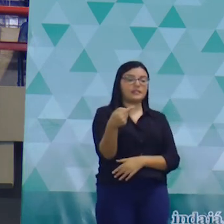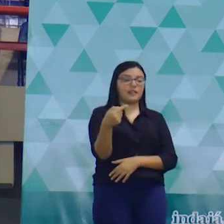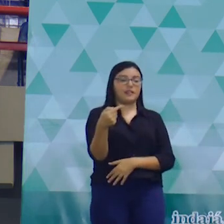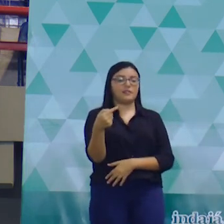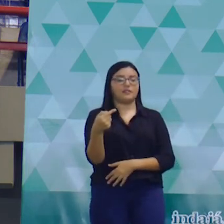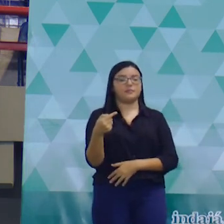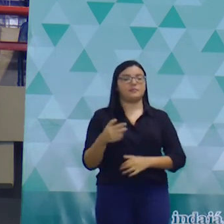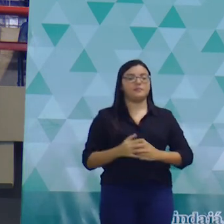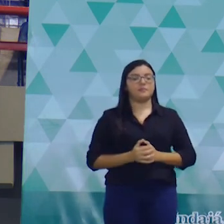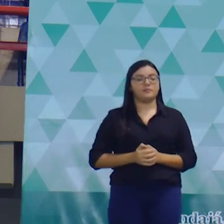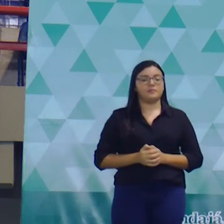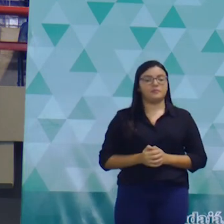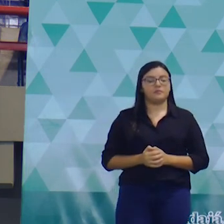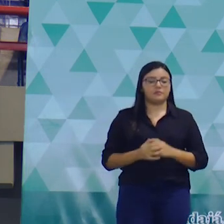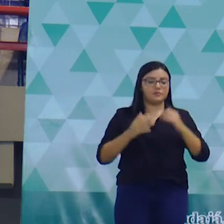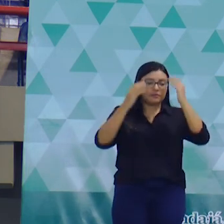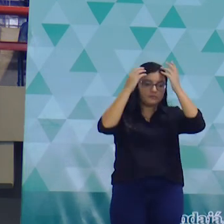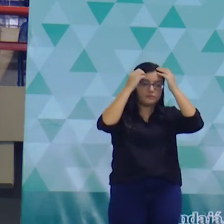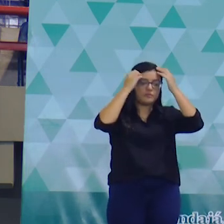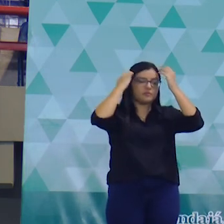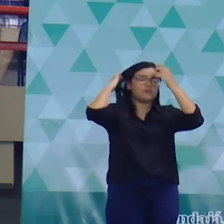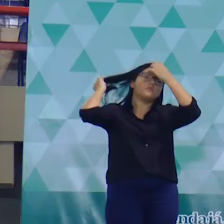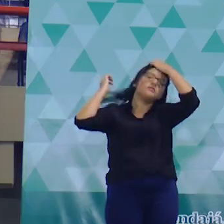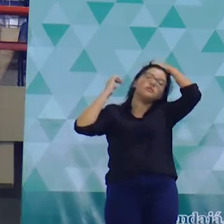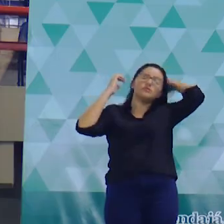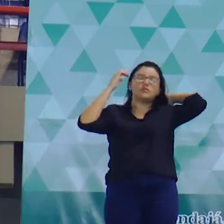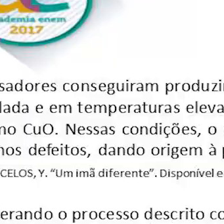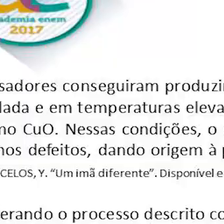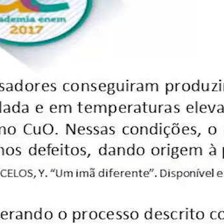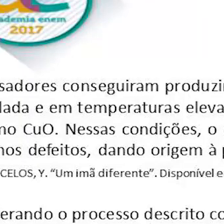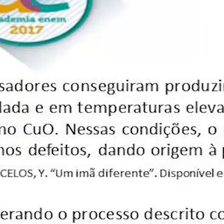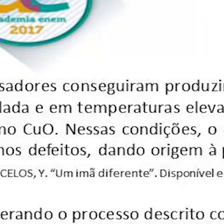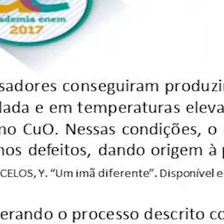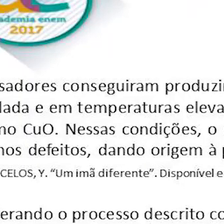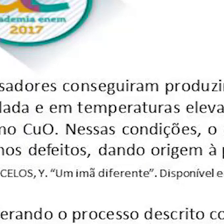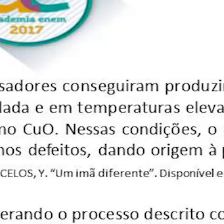classe. Eu vou ver aqui em que página está essa questão.